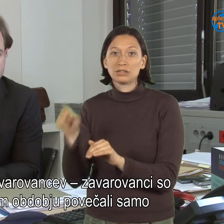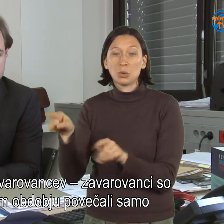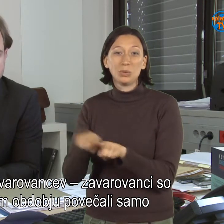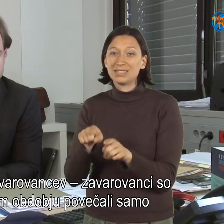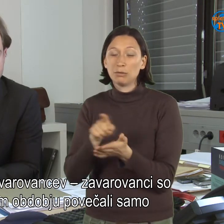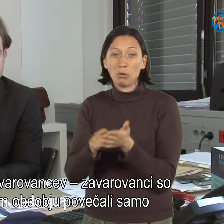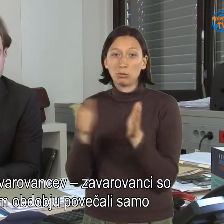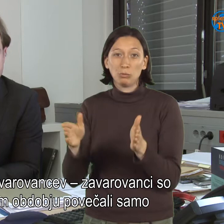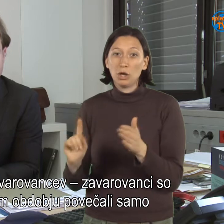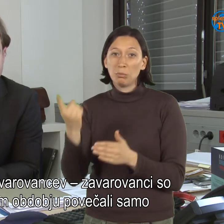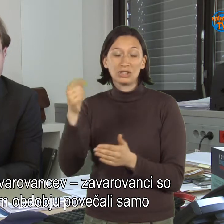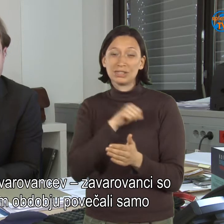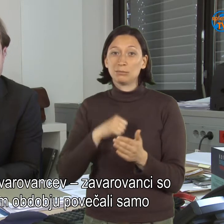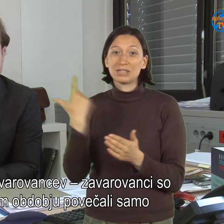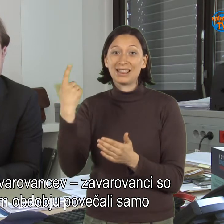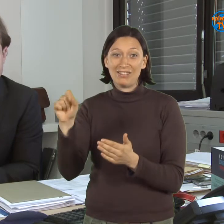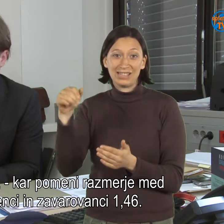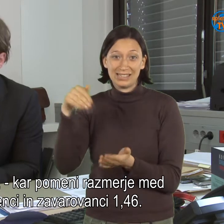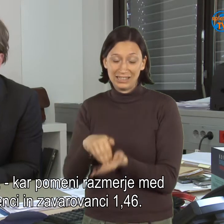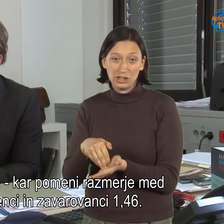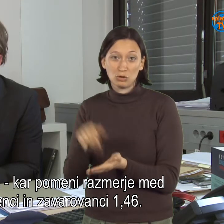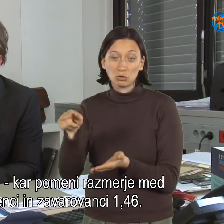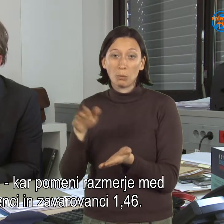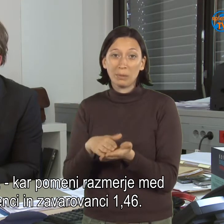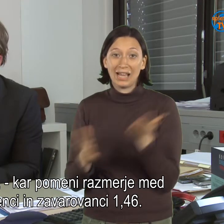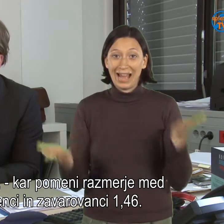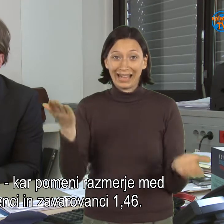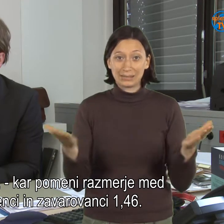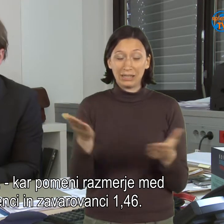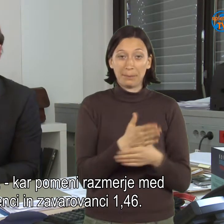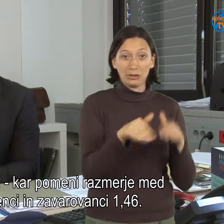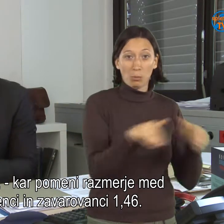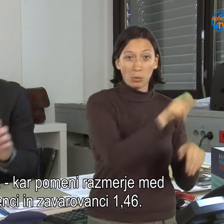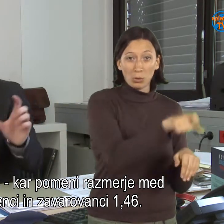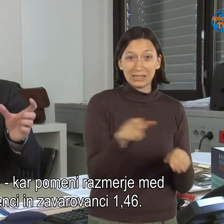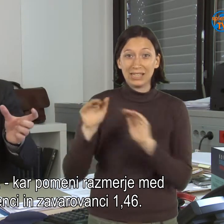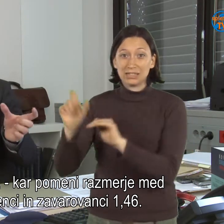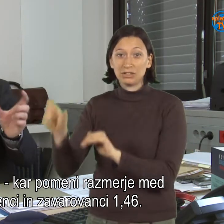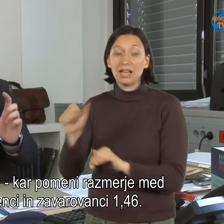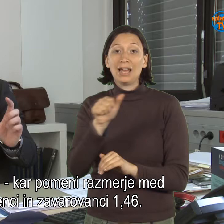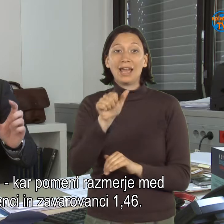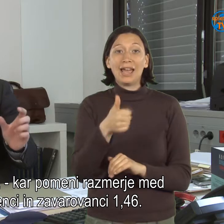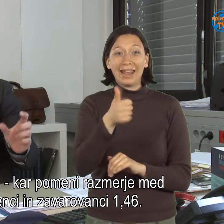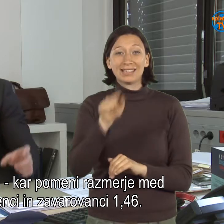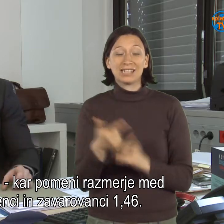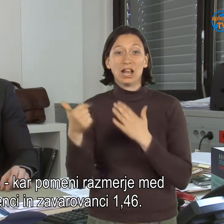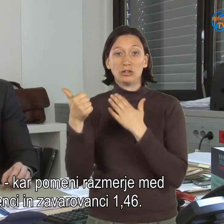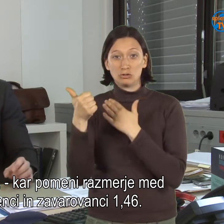zavarovancev, se pravi zavarovanci so se v istem obdobju povečali samo za 20.000, kar pomeni razmerje med upokojenci in